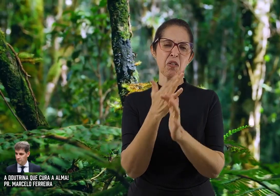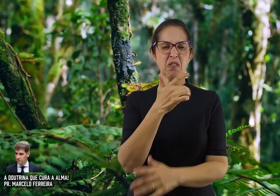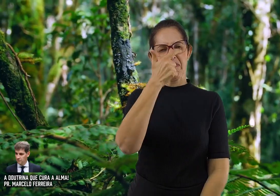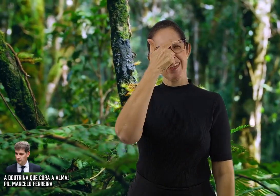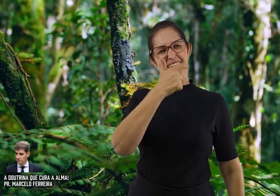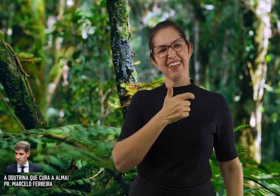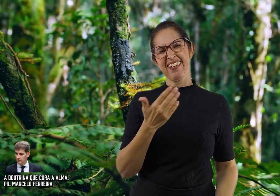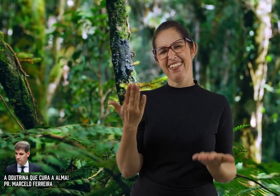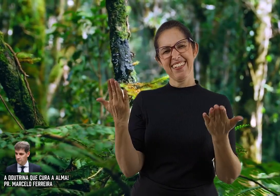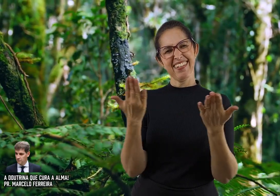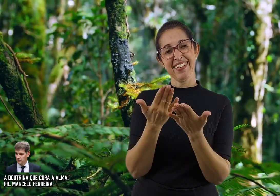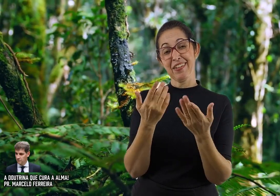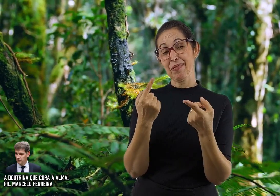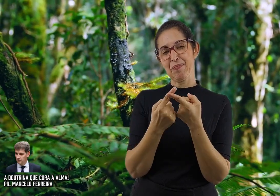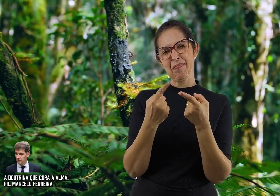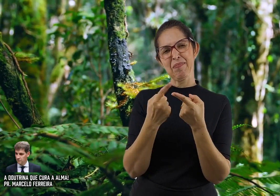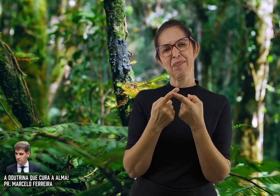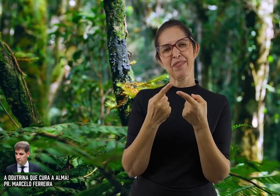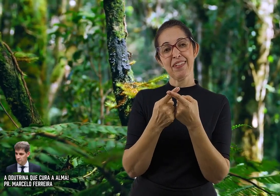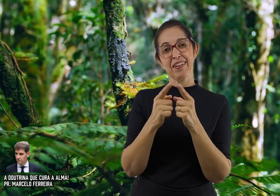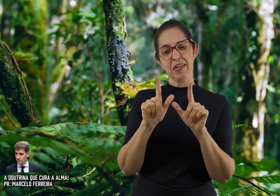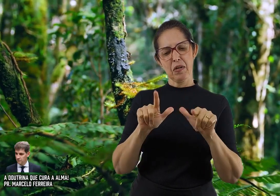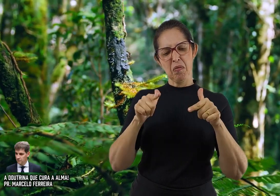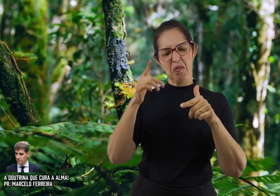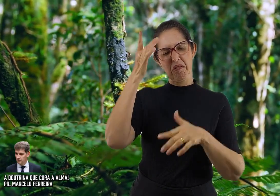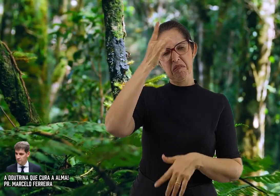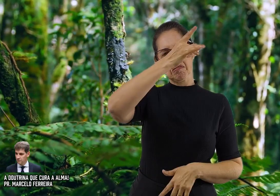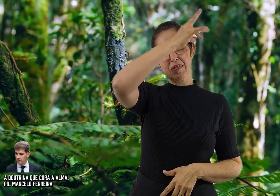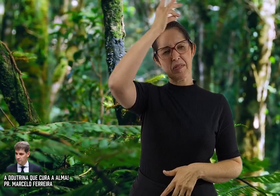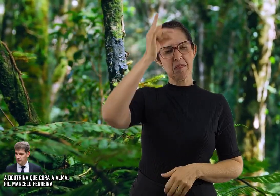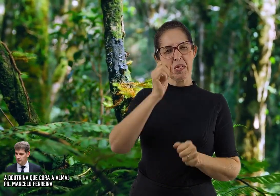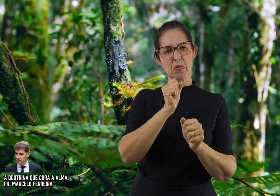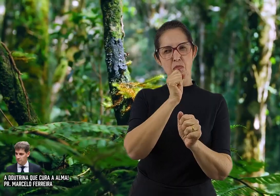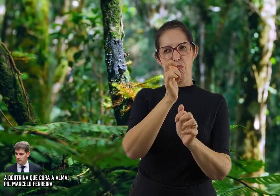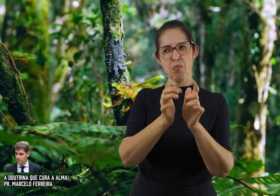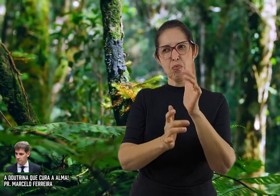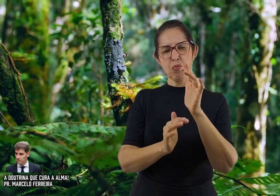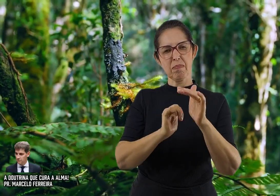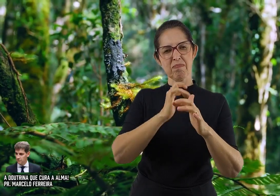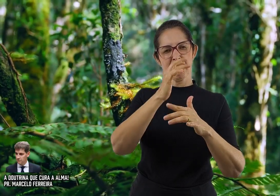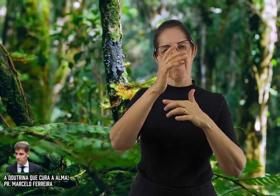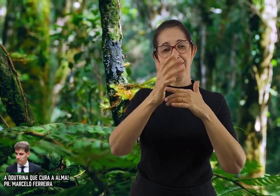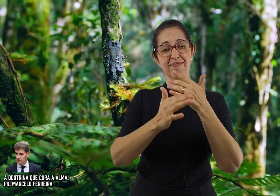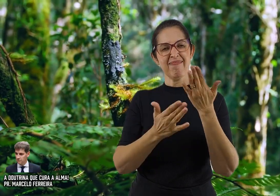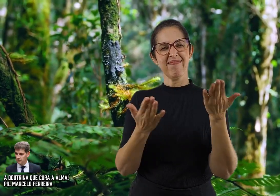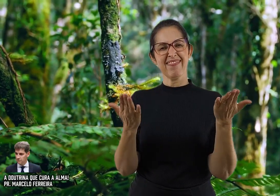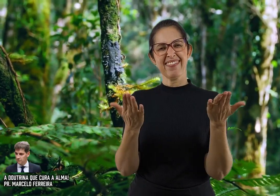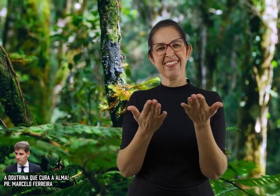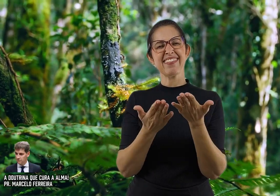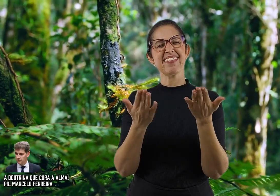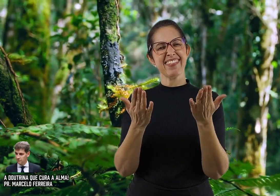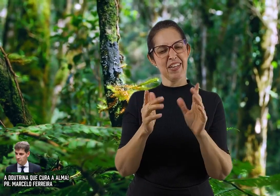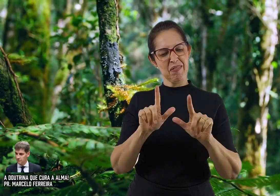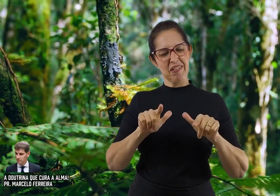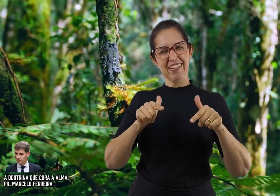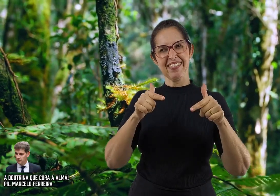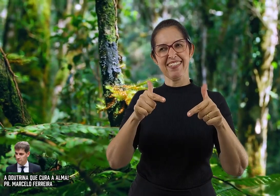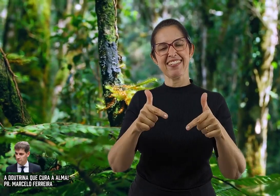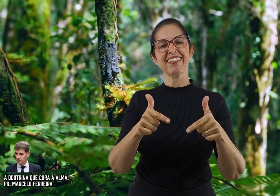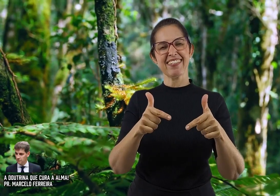hora, porque há uma operação do meu espírito neste lugar, e assim eu